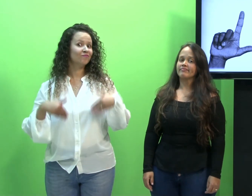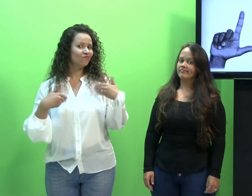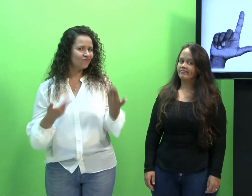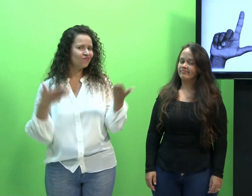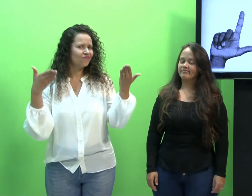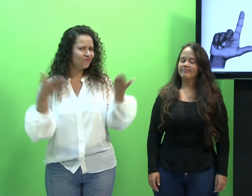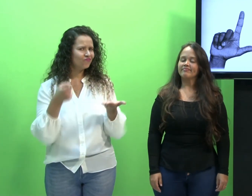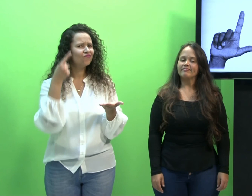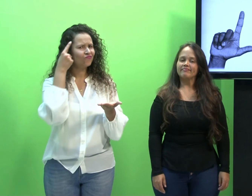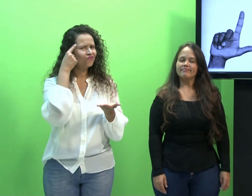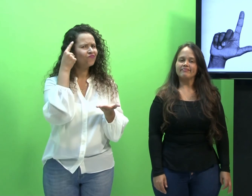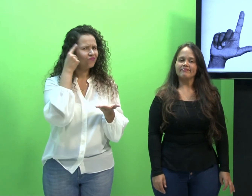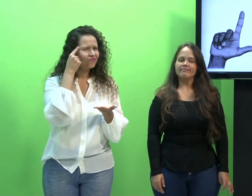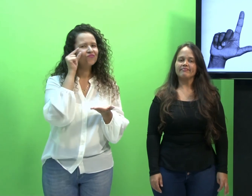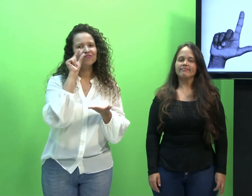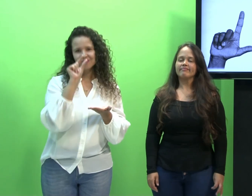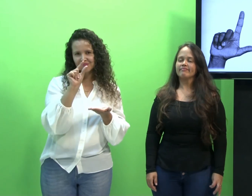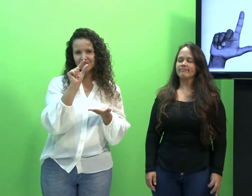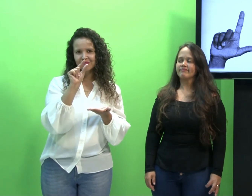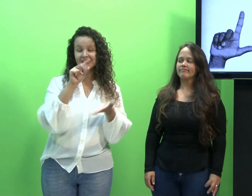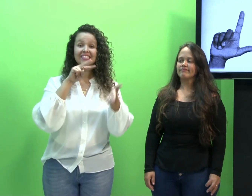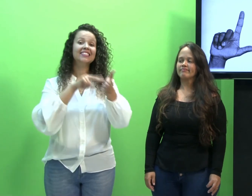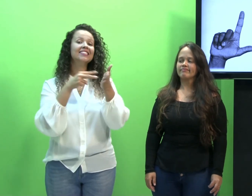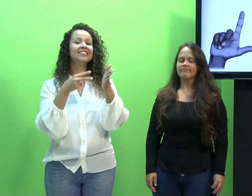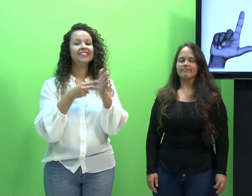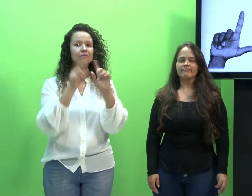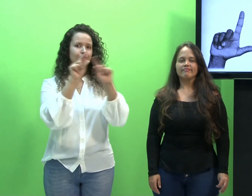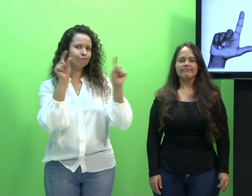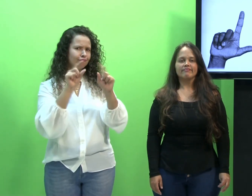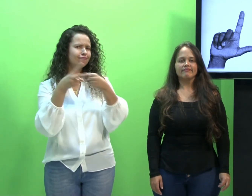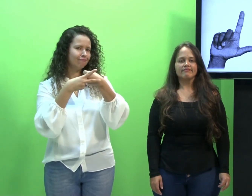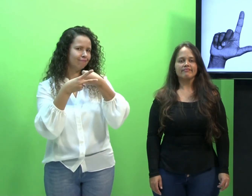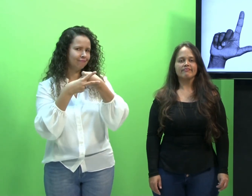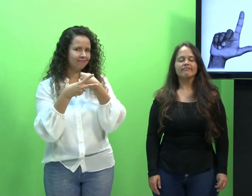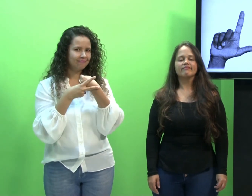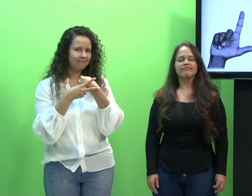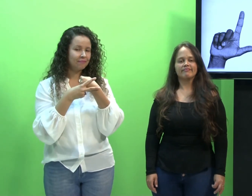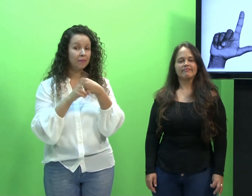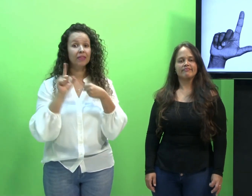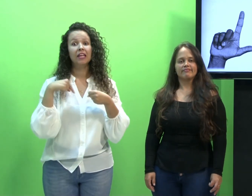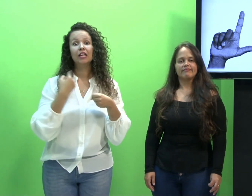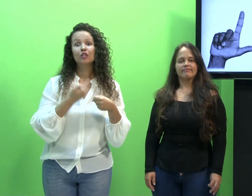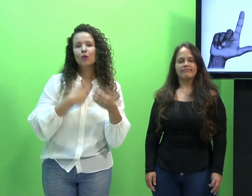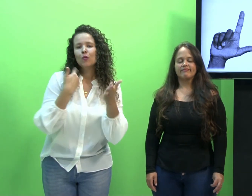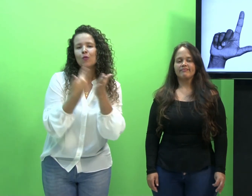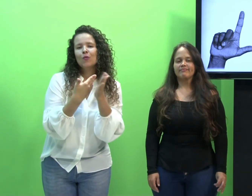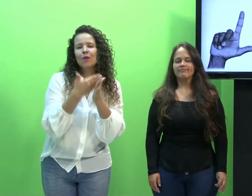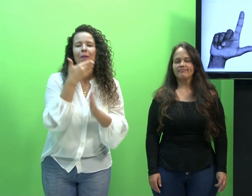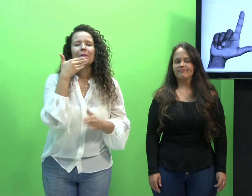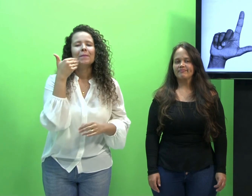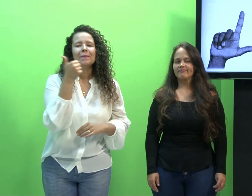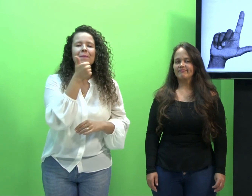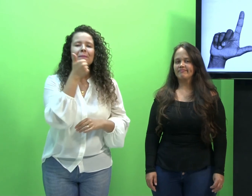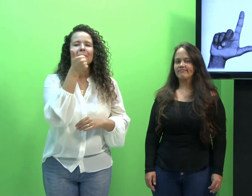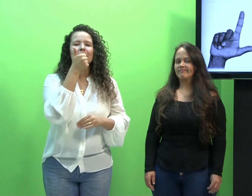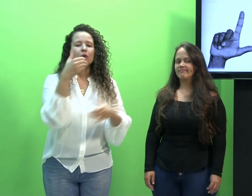Agora que já entendemos um pouco do que é argumento verbal, podemos estudar melhor o grupo